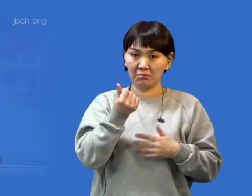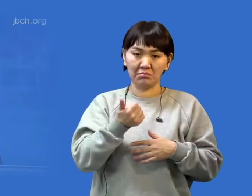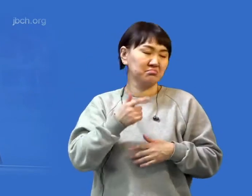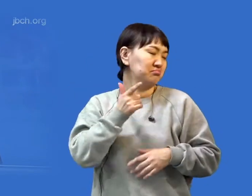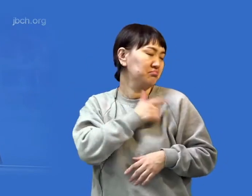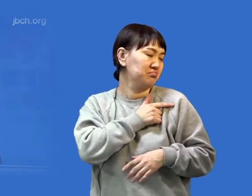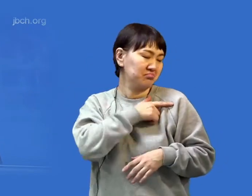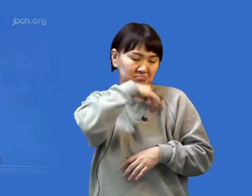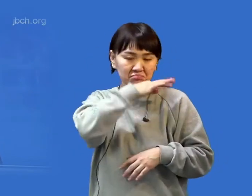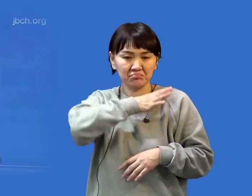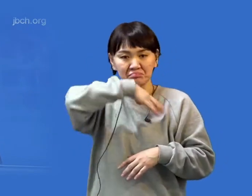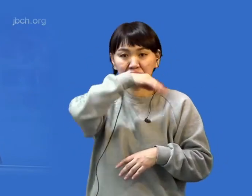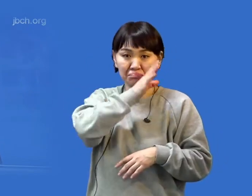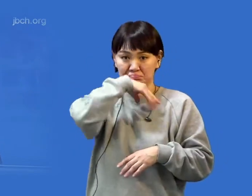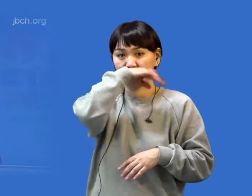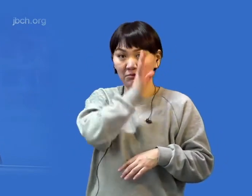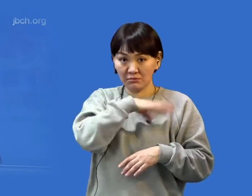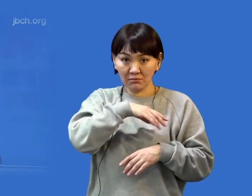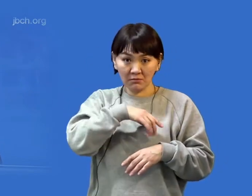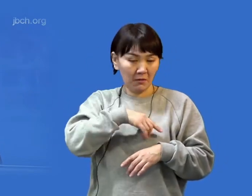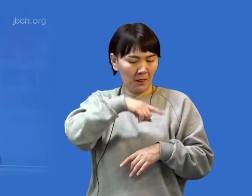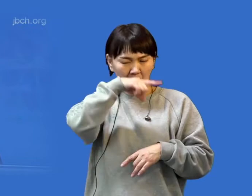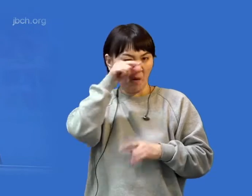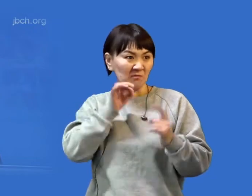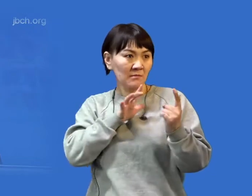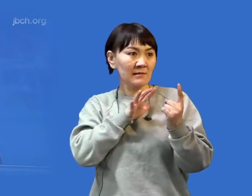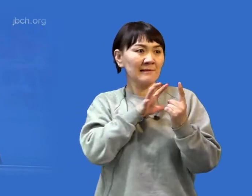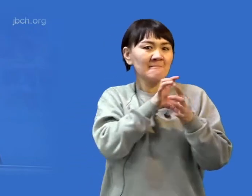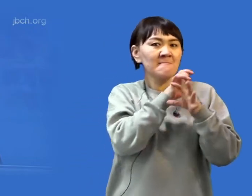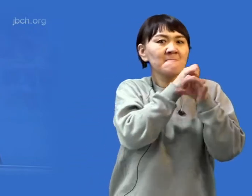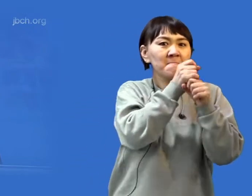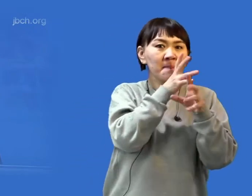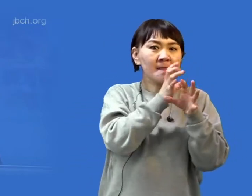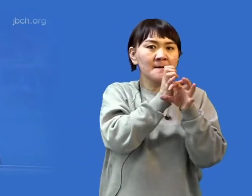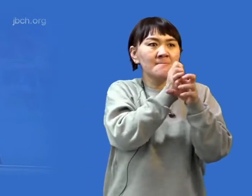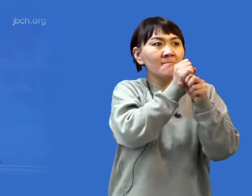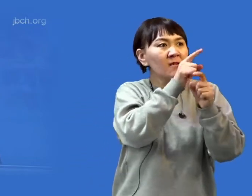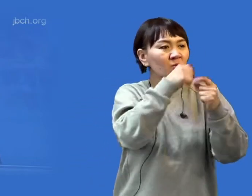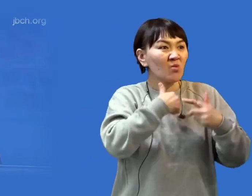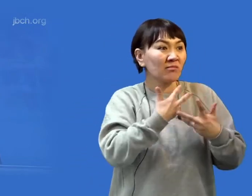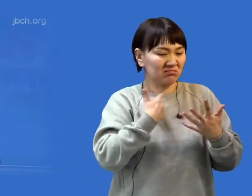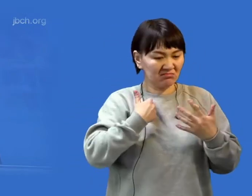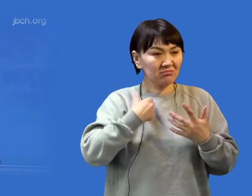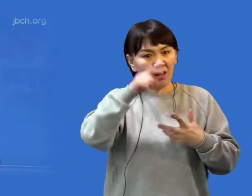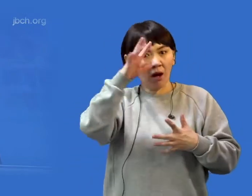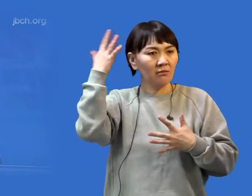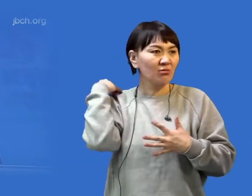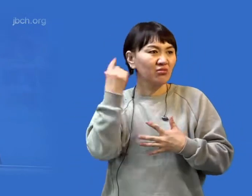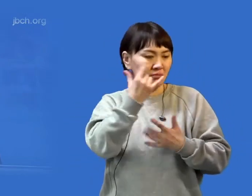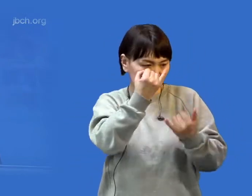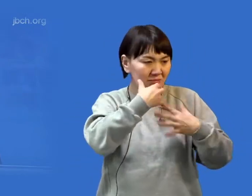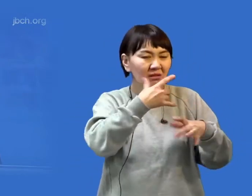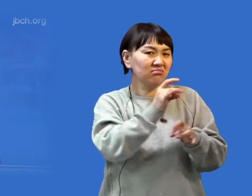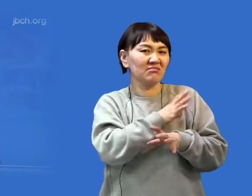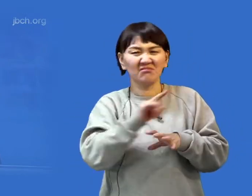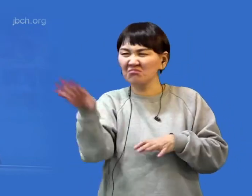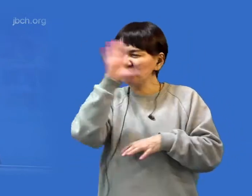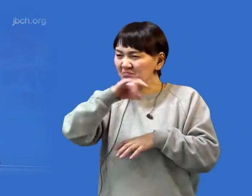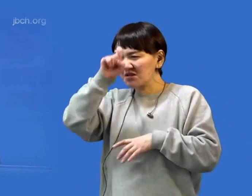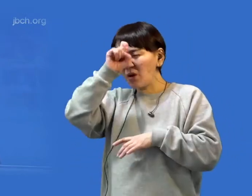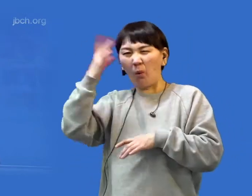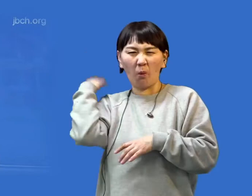Гомдлоод л. Мойсег зүгээр алах гад л зүгээр. Египт руу буцацгаая гэдэл.